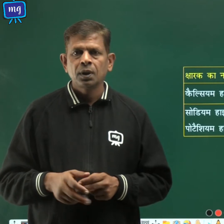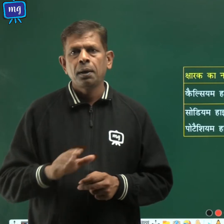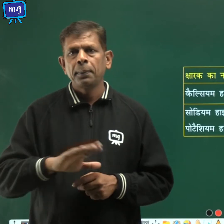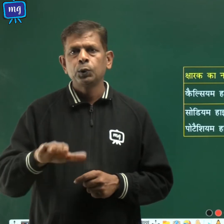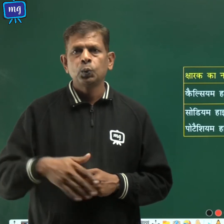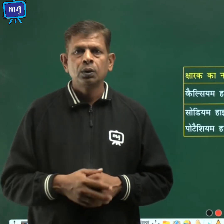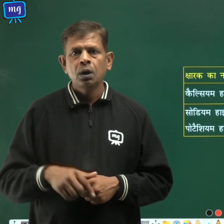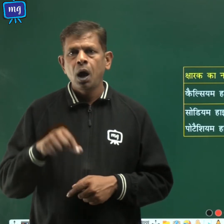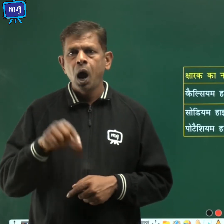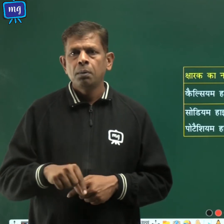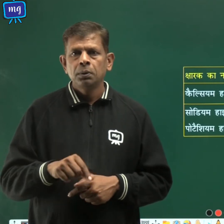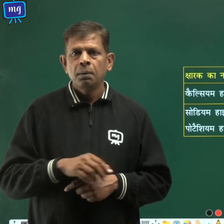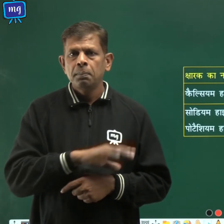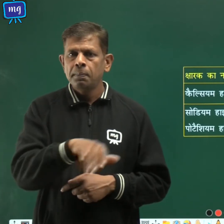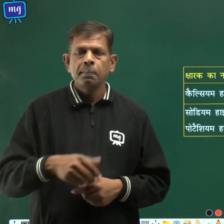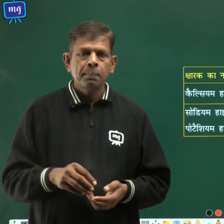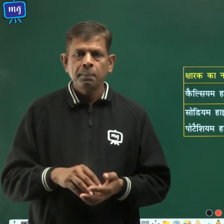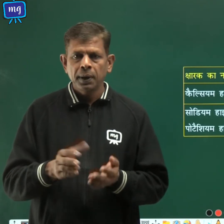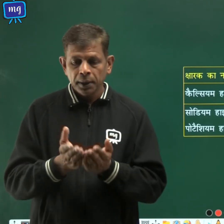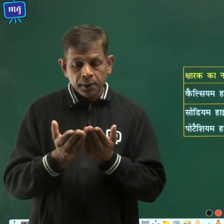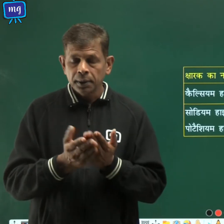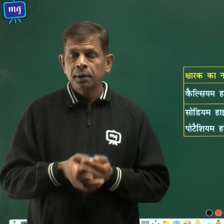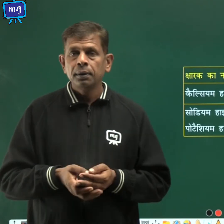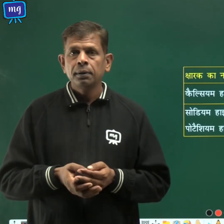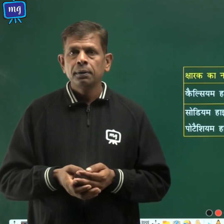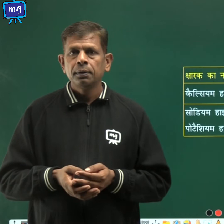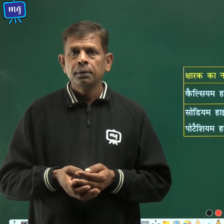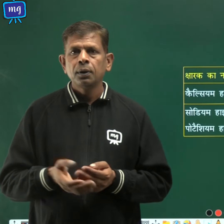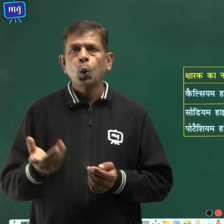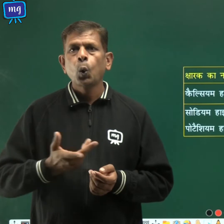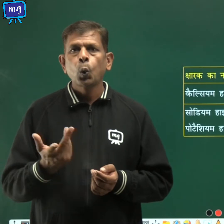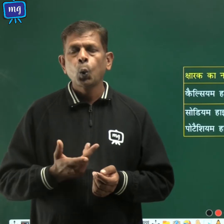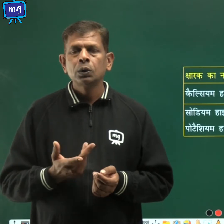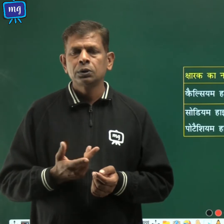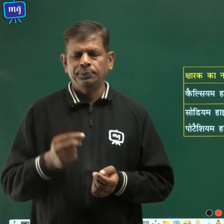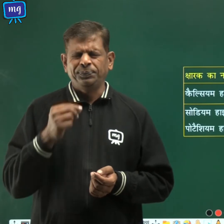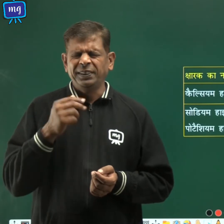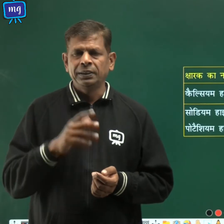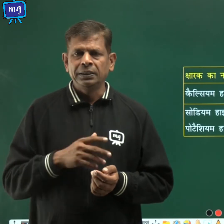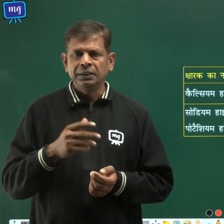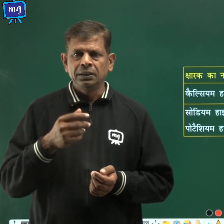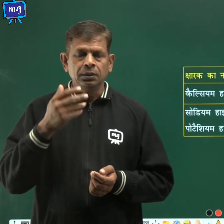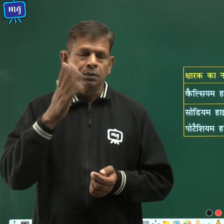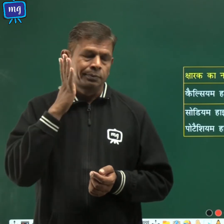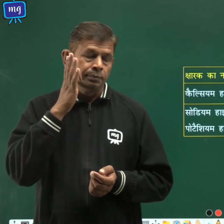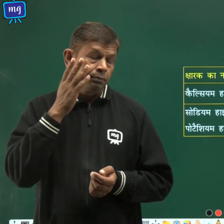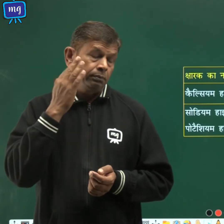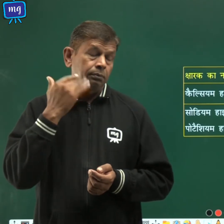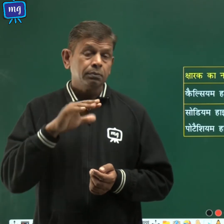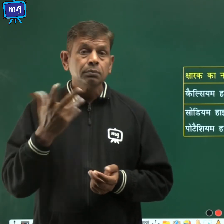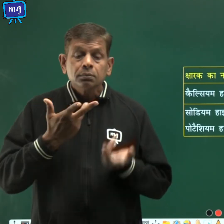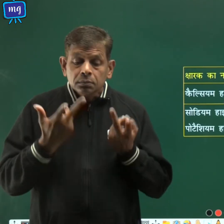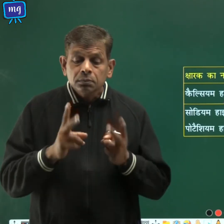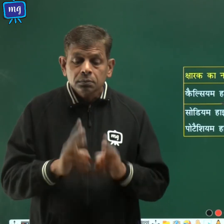बच्चों, अब हम पढ़ेंगे कि कौन सा क्षारक किस में पाया जाता है।